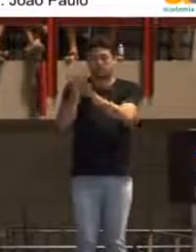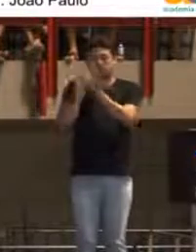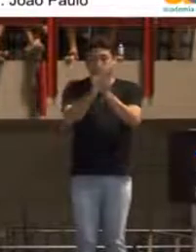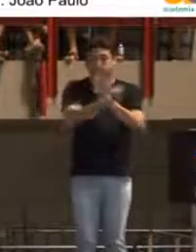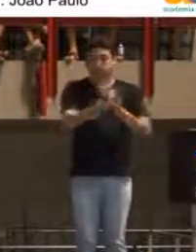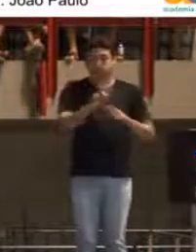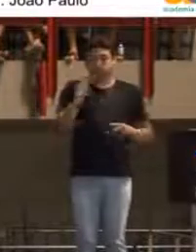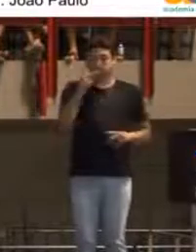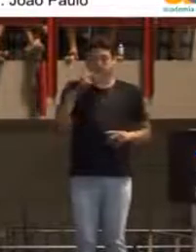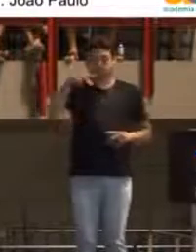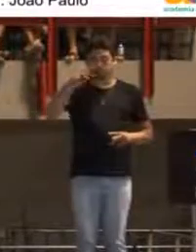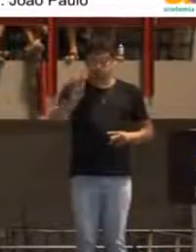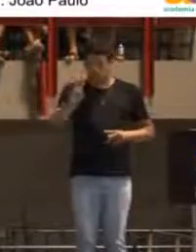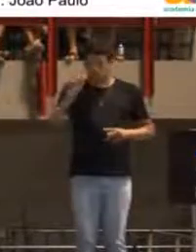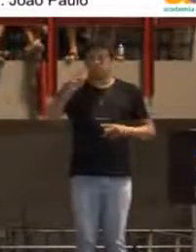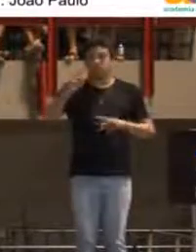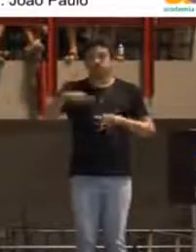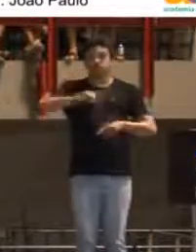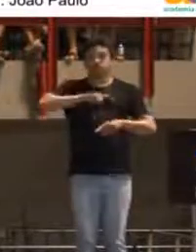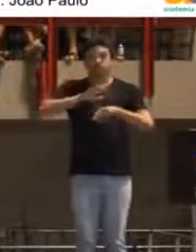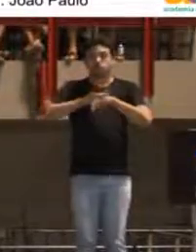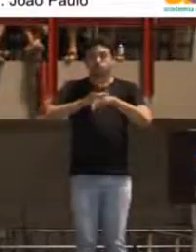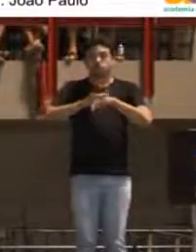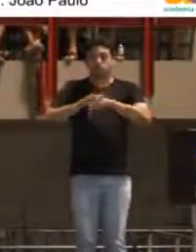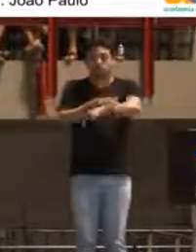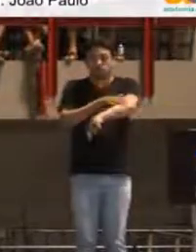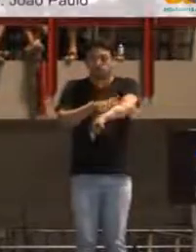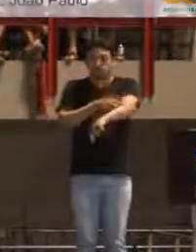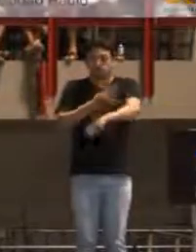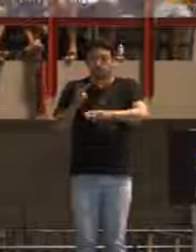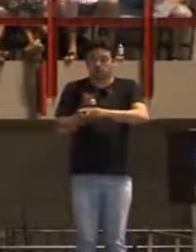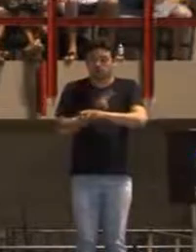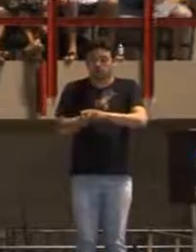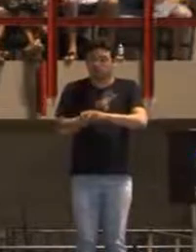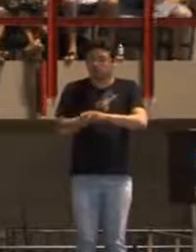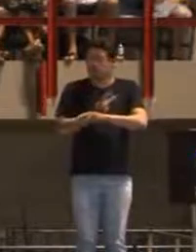perguntas. O HPV, ele causa o que na nossa pele?